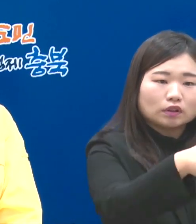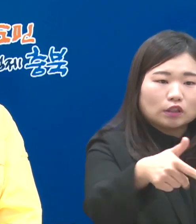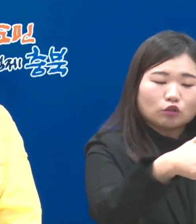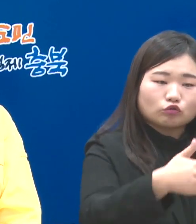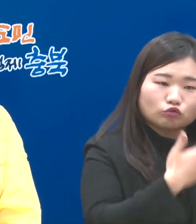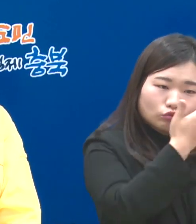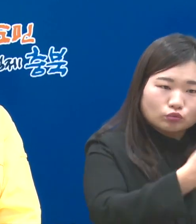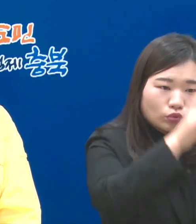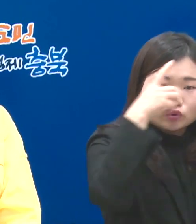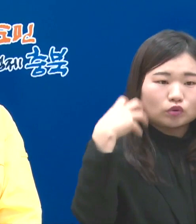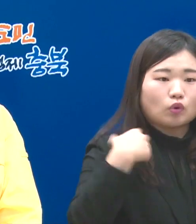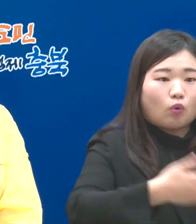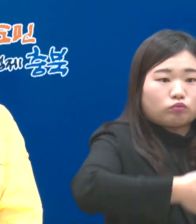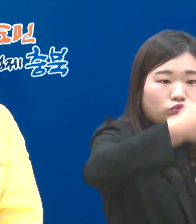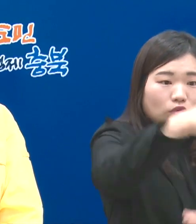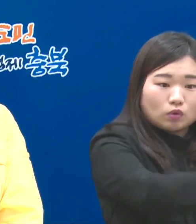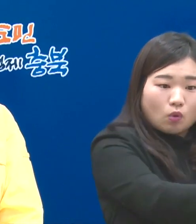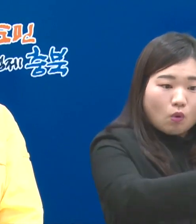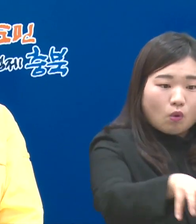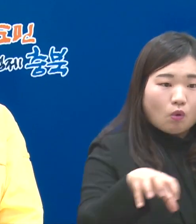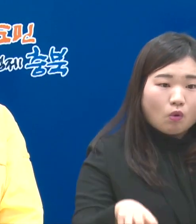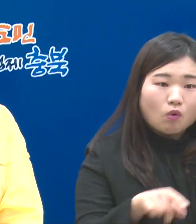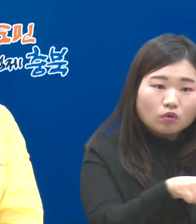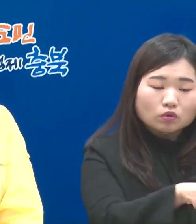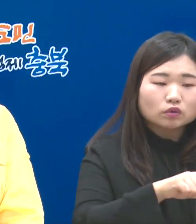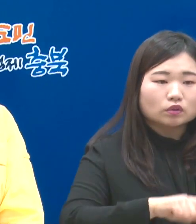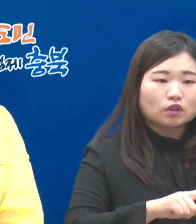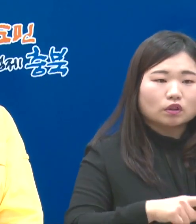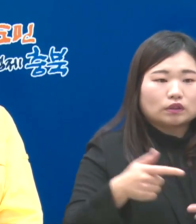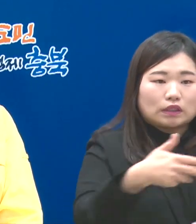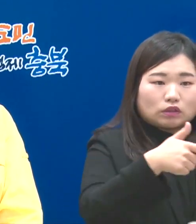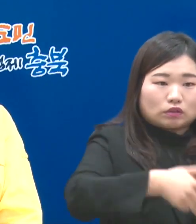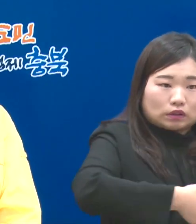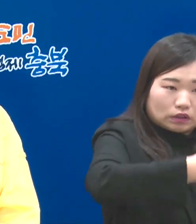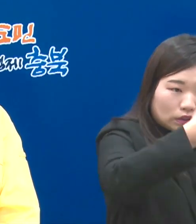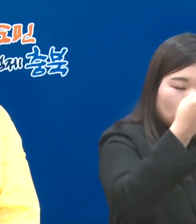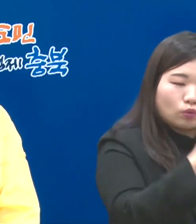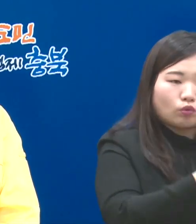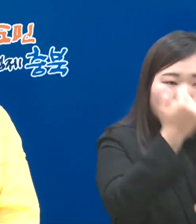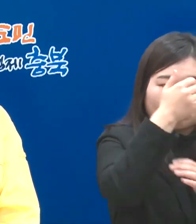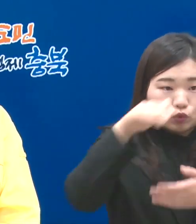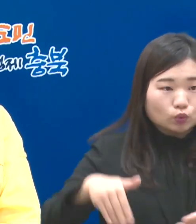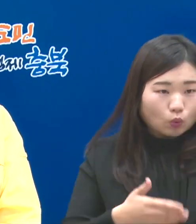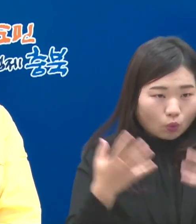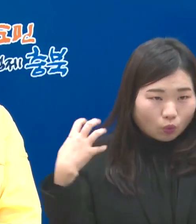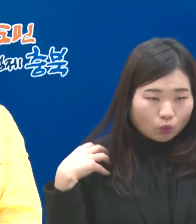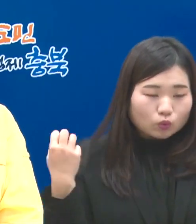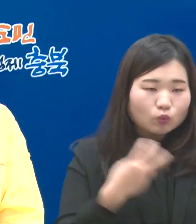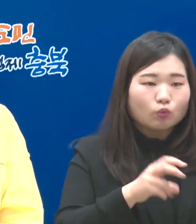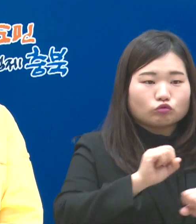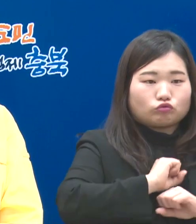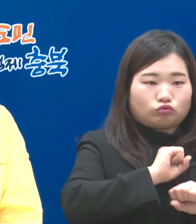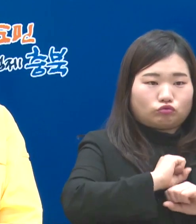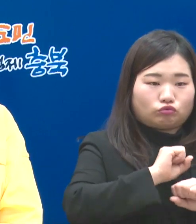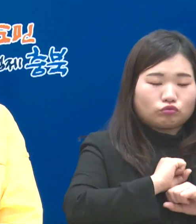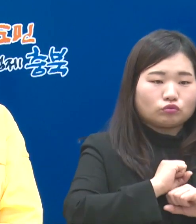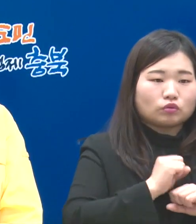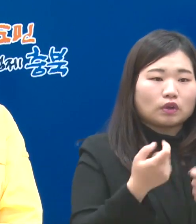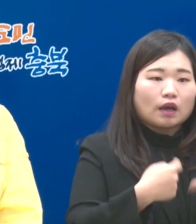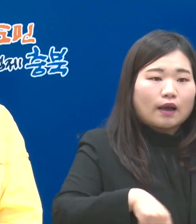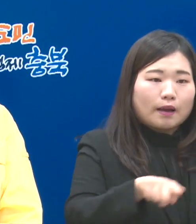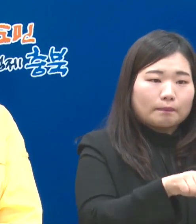주요 공공시설에 대해 제천시 충청북도 및 군부대의